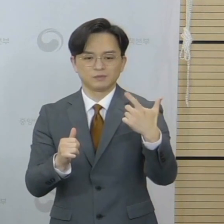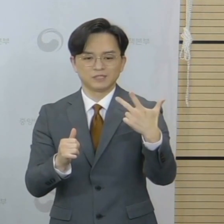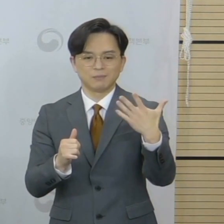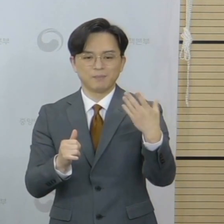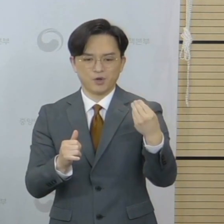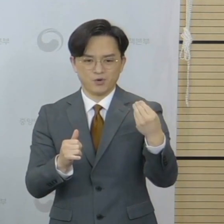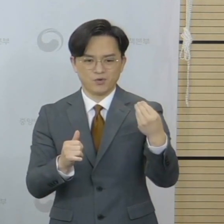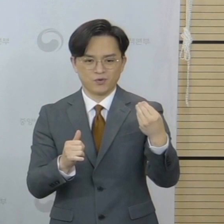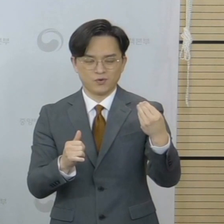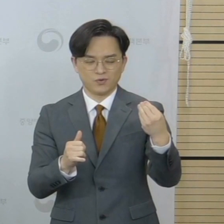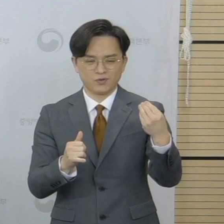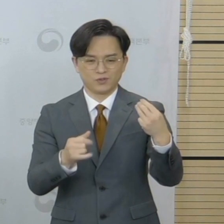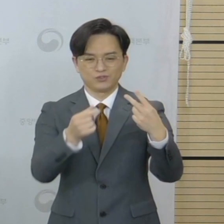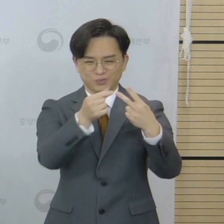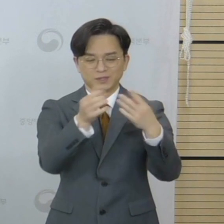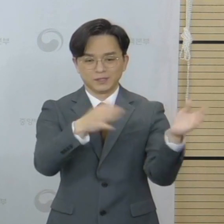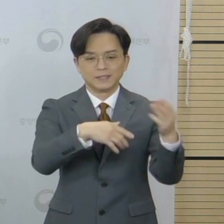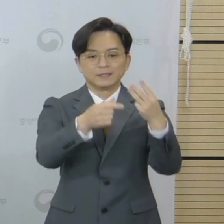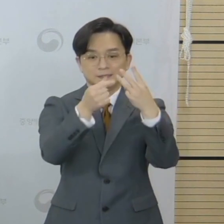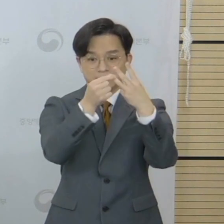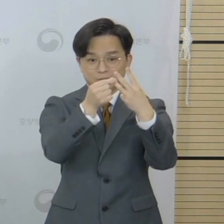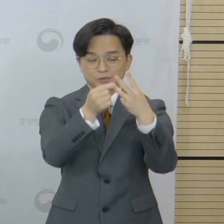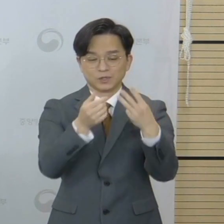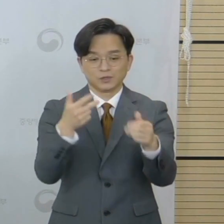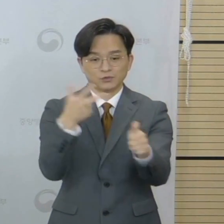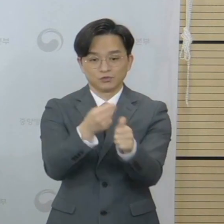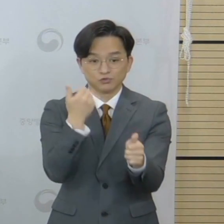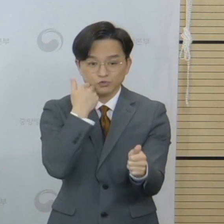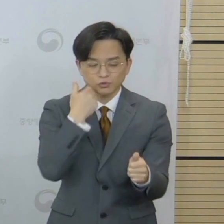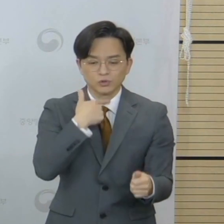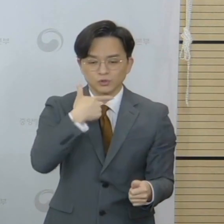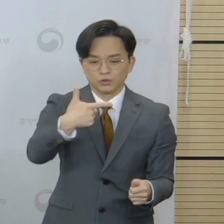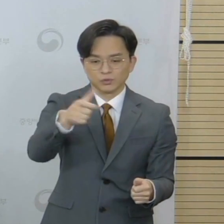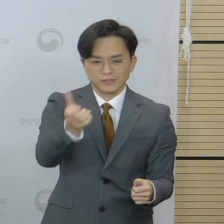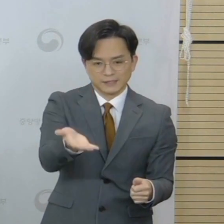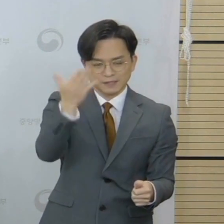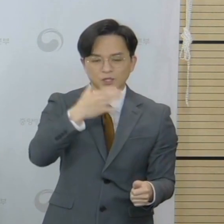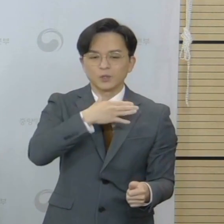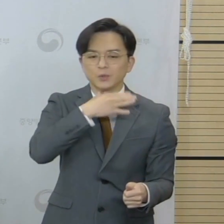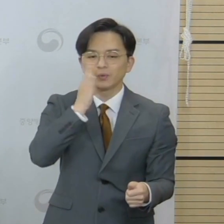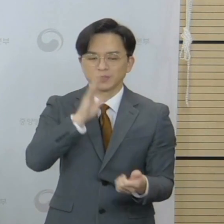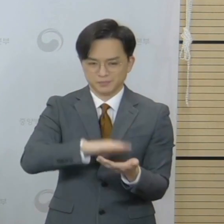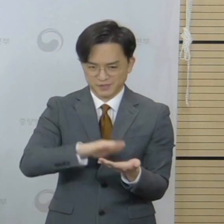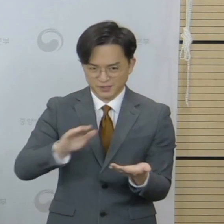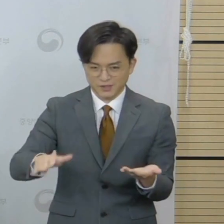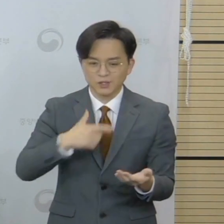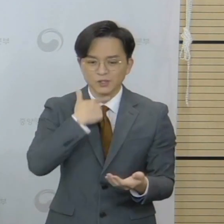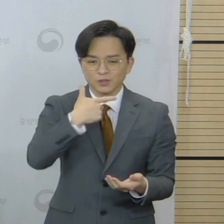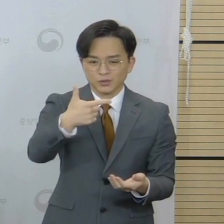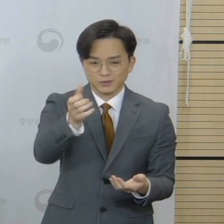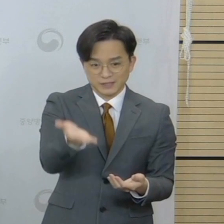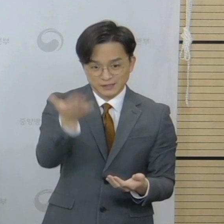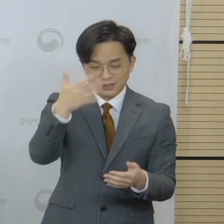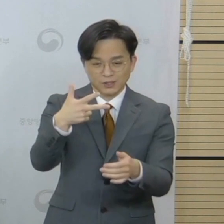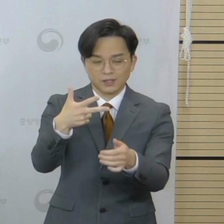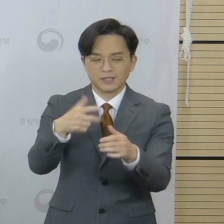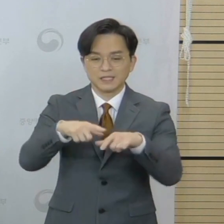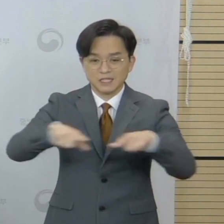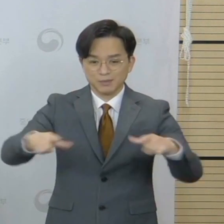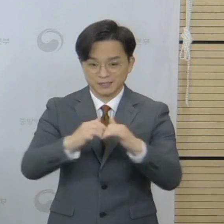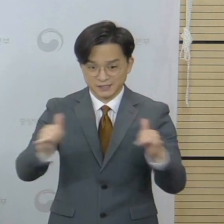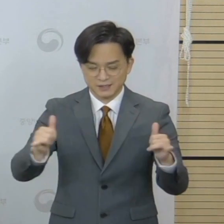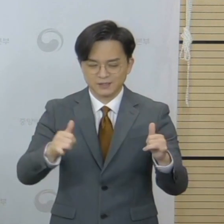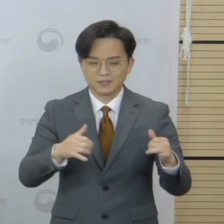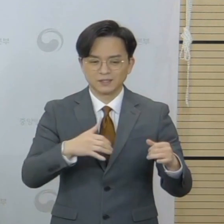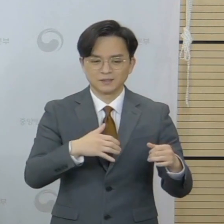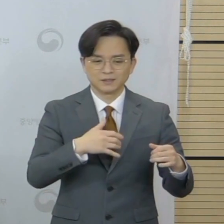하겠습니다 세 번째 대상은 65세 이상 어르신 이십니다 어르신들에 대한 예방접종은 연령에